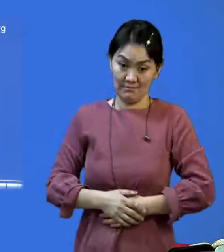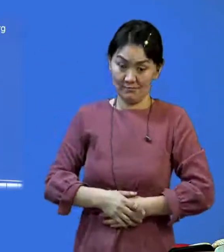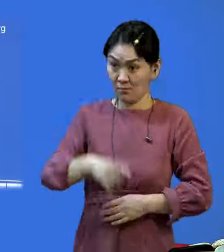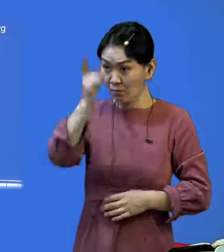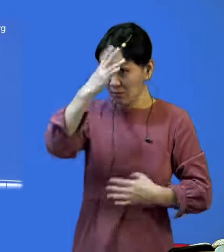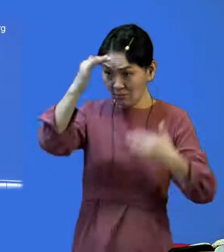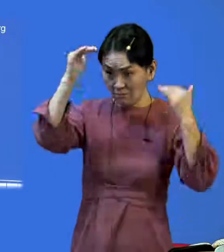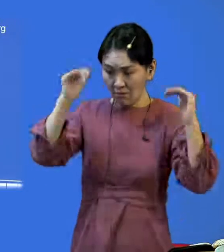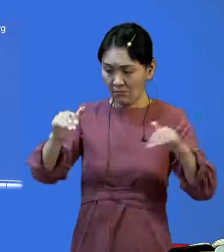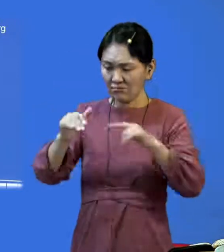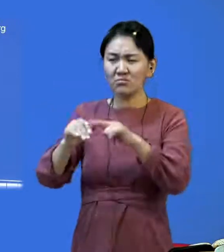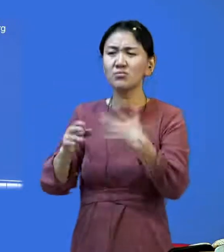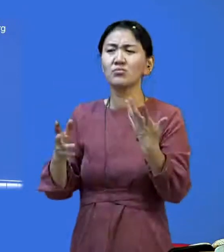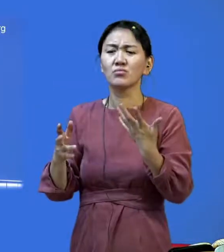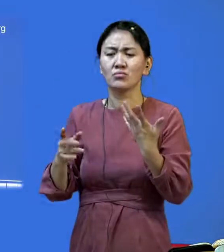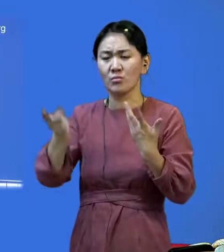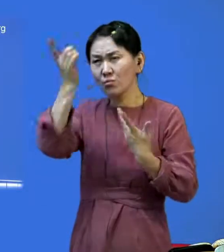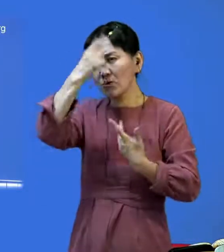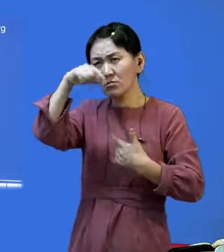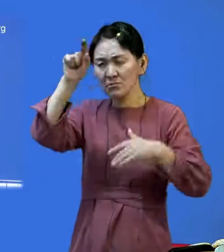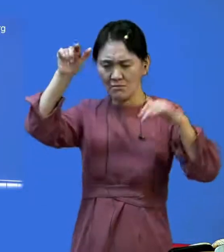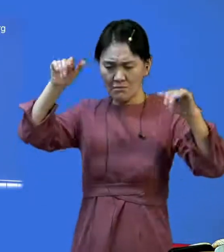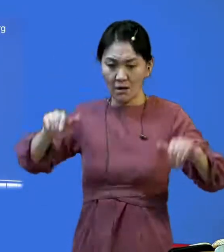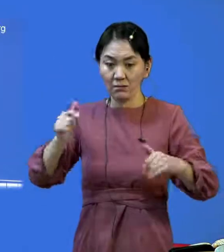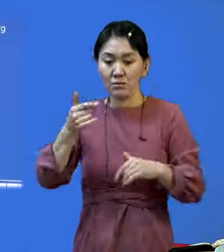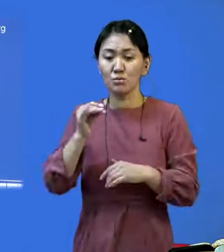Бурхны хаанчлал гэж юу юм бэ? Бурхны хаанчлал.